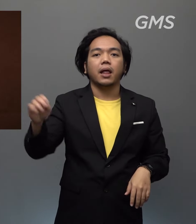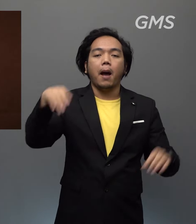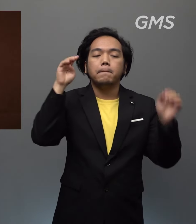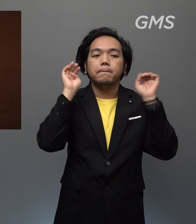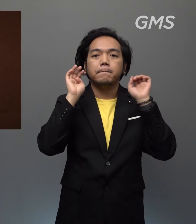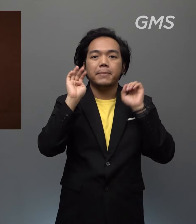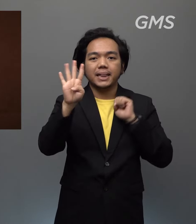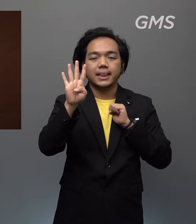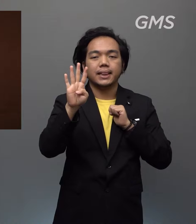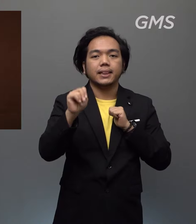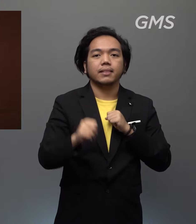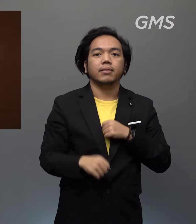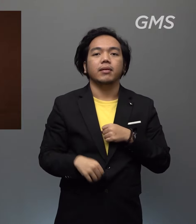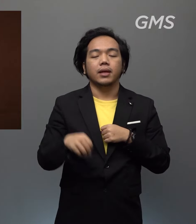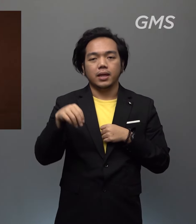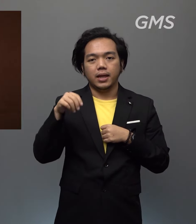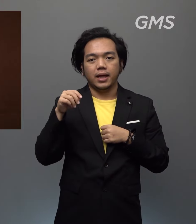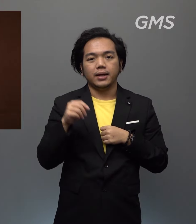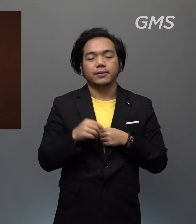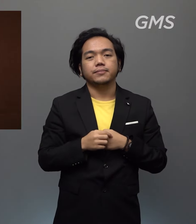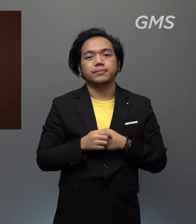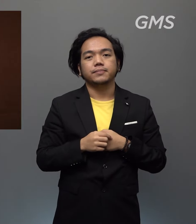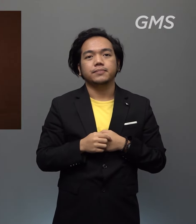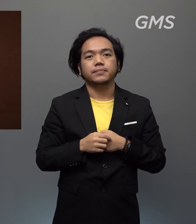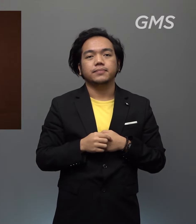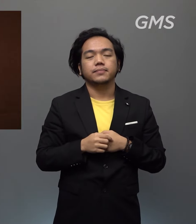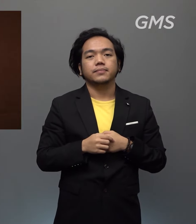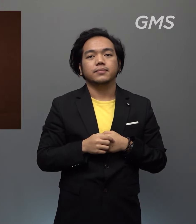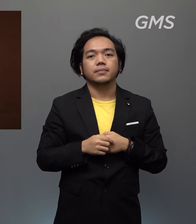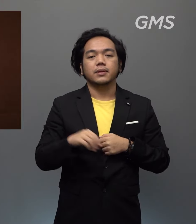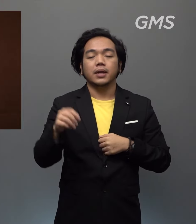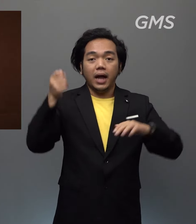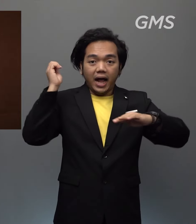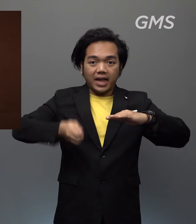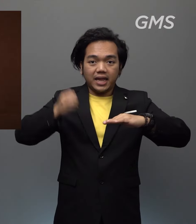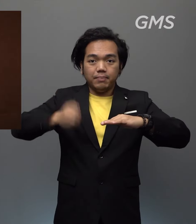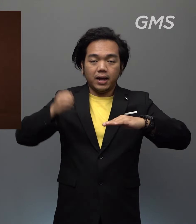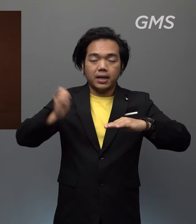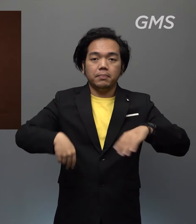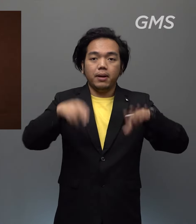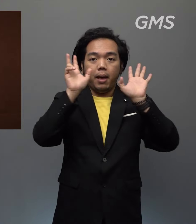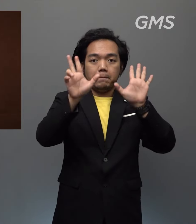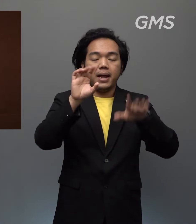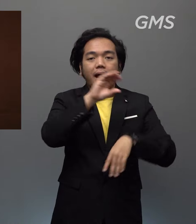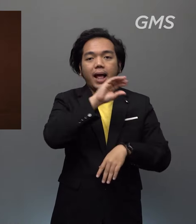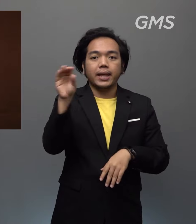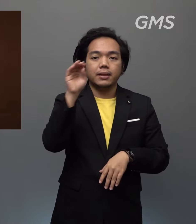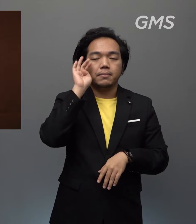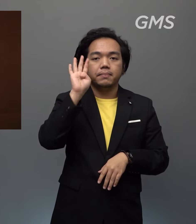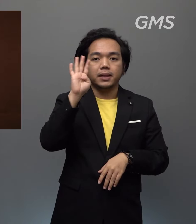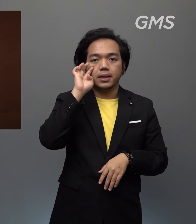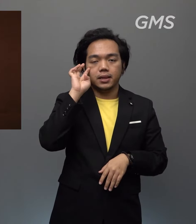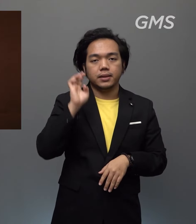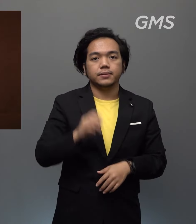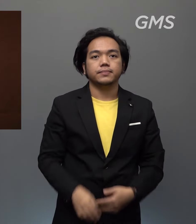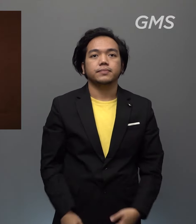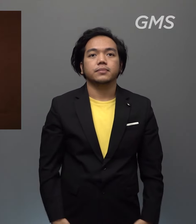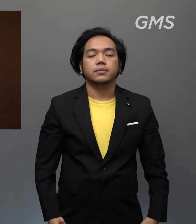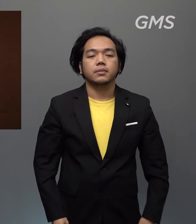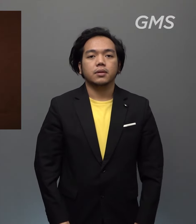terakhir. Hakim-hakim pasal 8, ayat yang ke-4. Oke? Anda sudah temukan di dalam hakim-hakim pasal